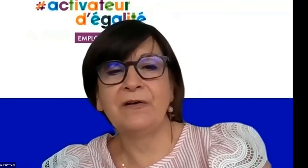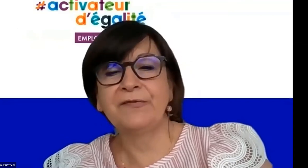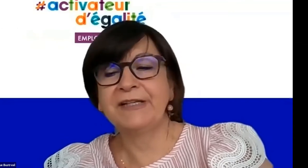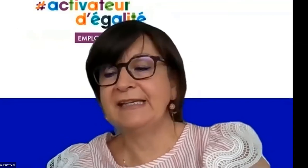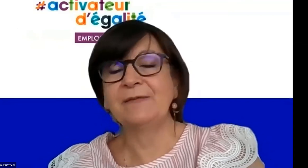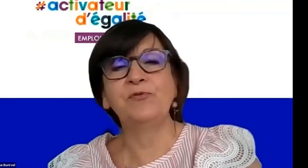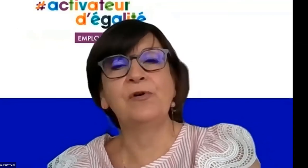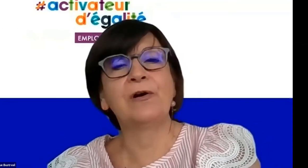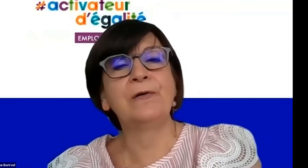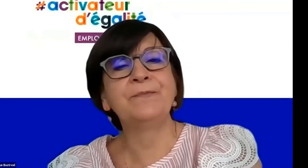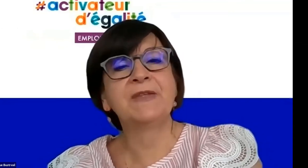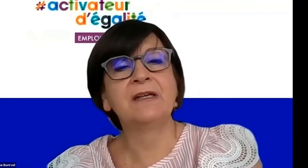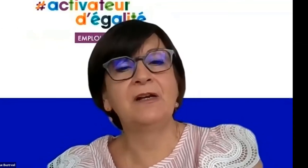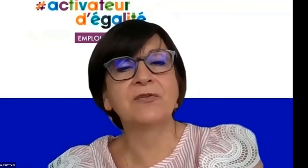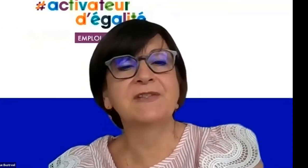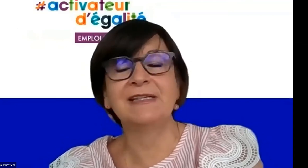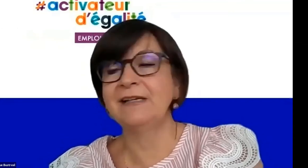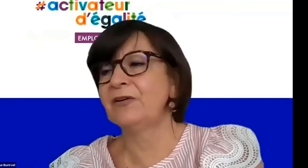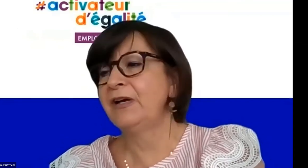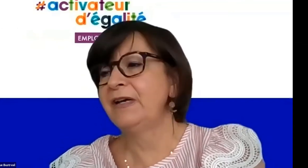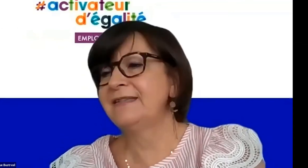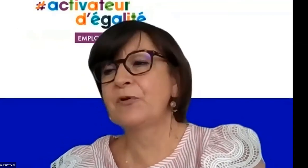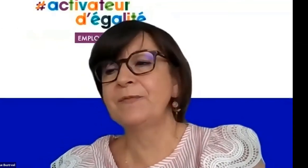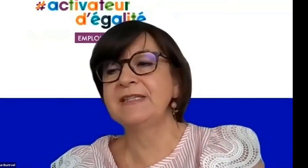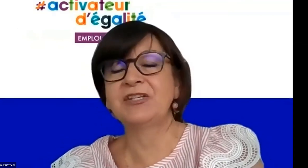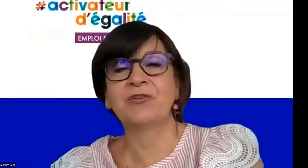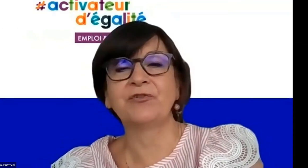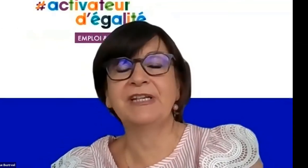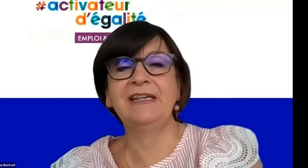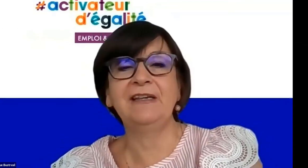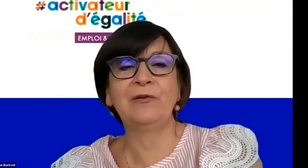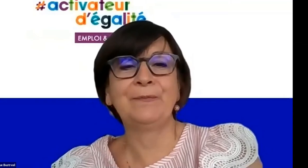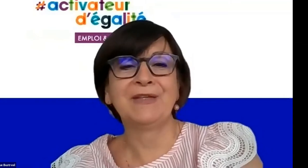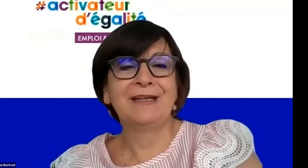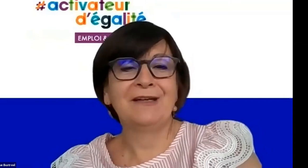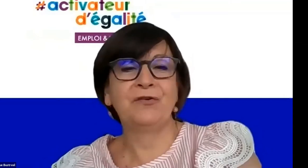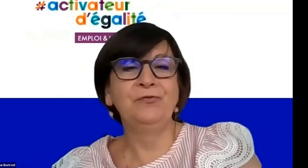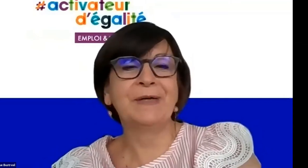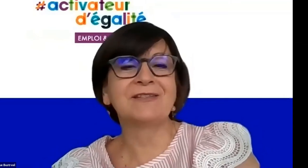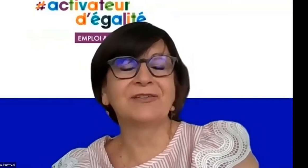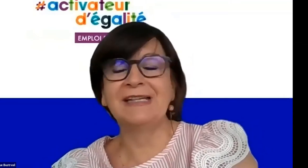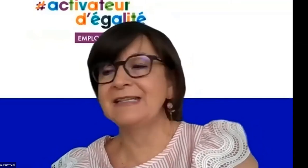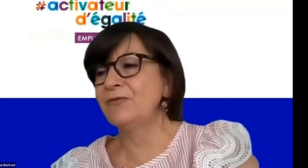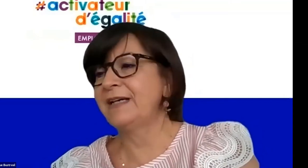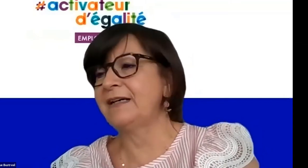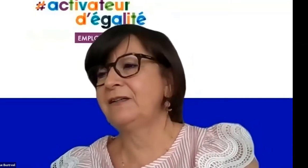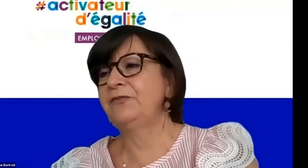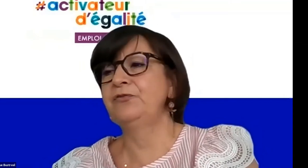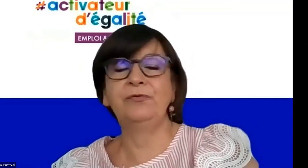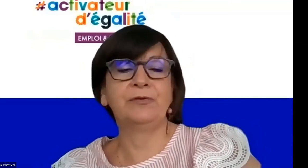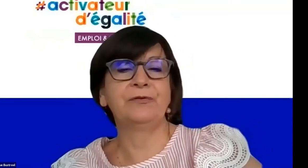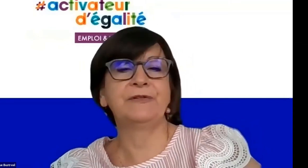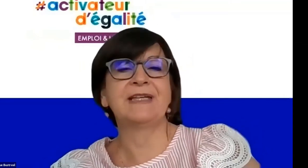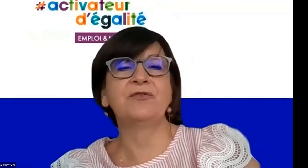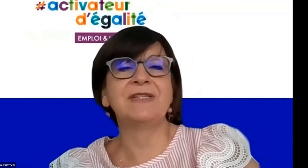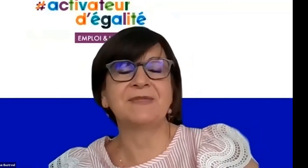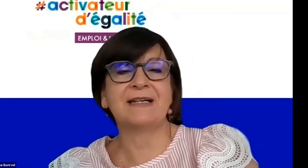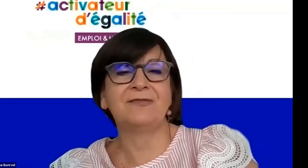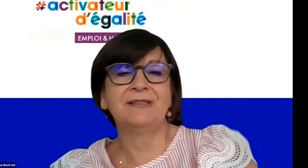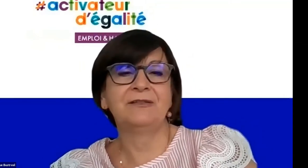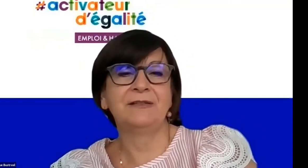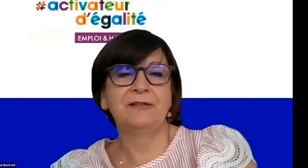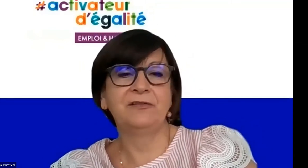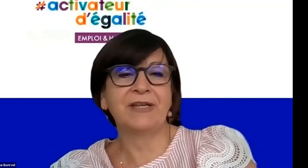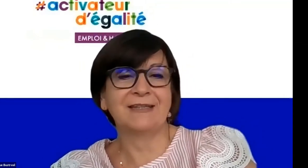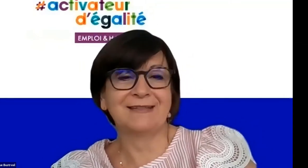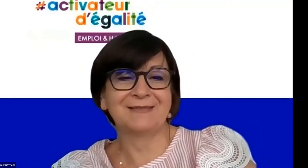parole, Frédéric, pour lancer ces premiers échanges et nous présenter les résultats de cette deuxième